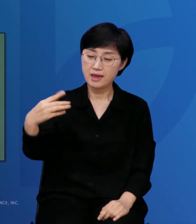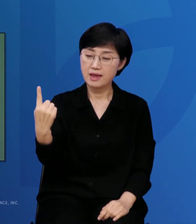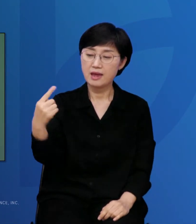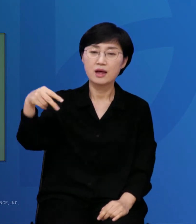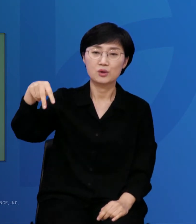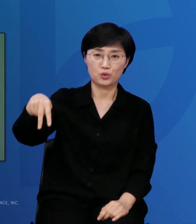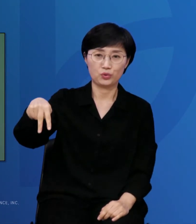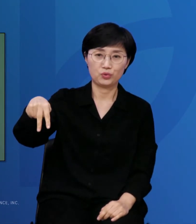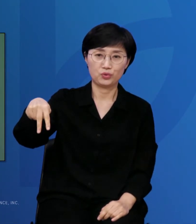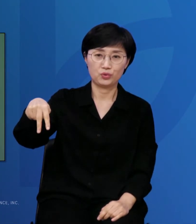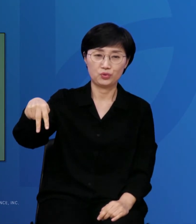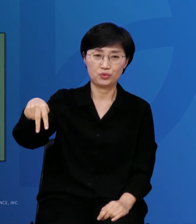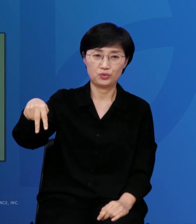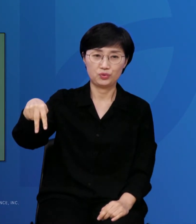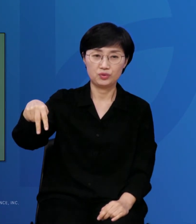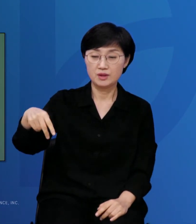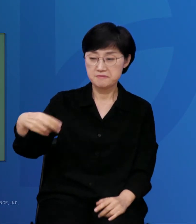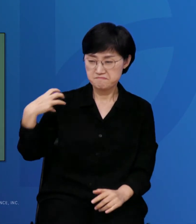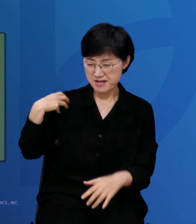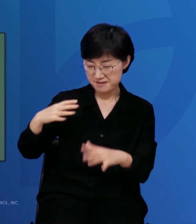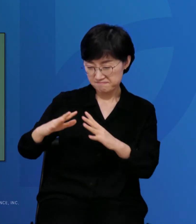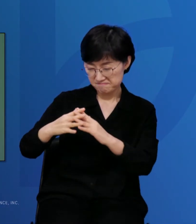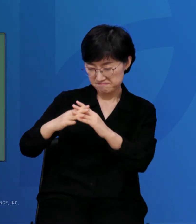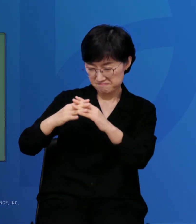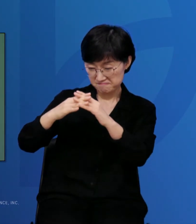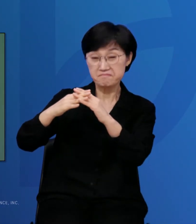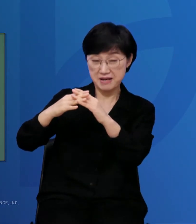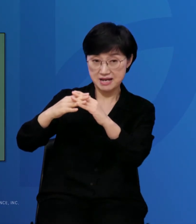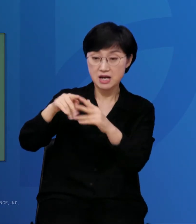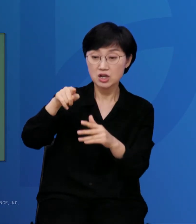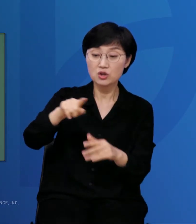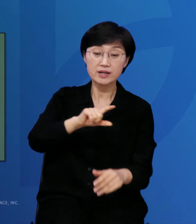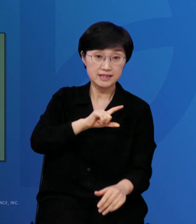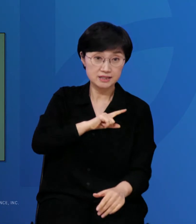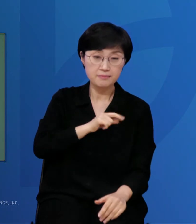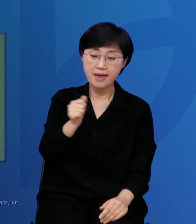这个圣殿谁建的呢？希律王。 그래서 헤롯 성전이라 이렇게 말합니다.